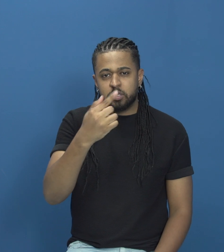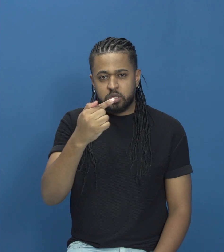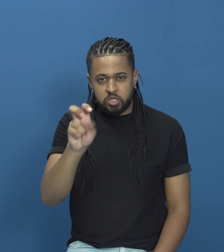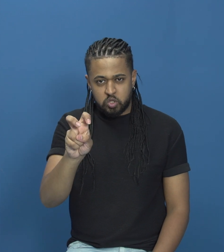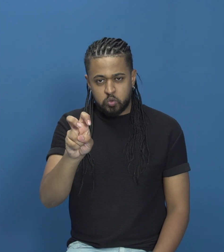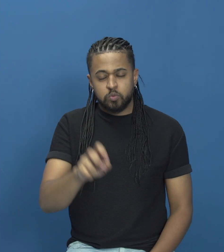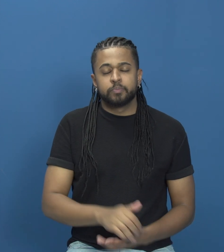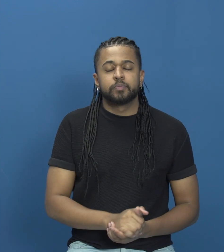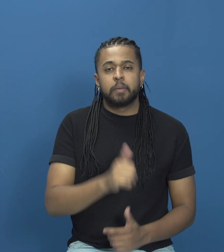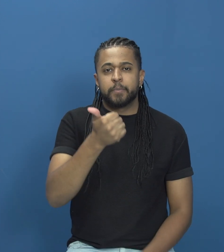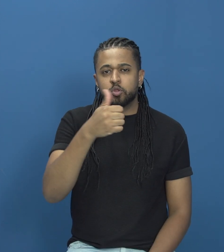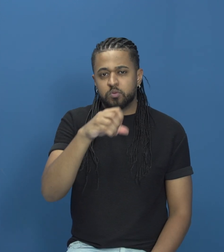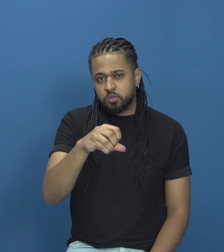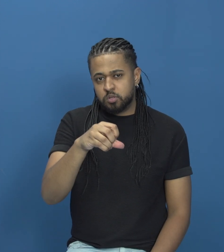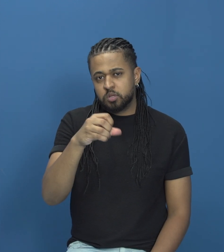4.375,